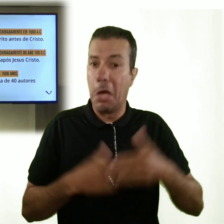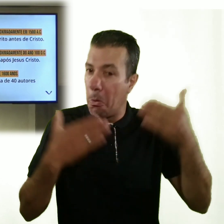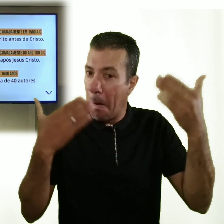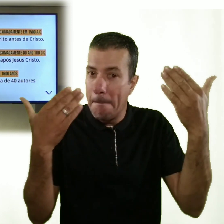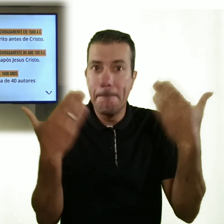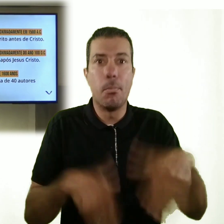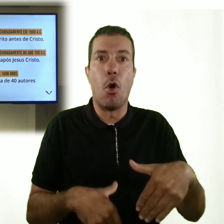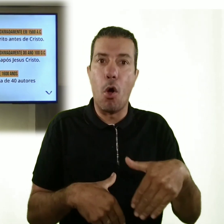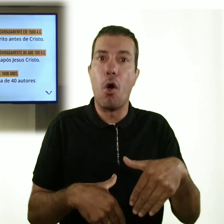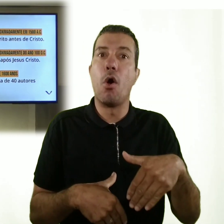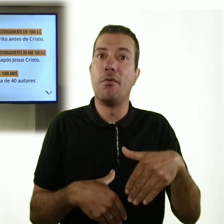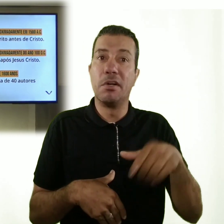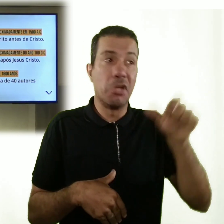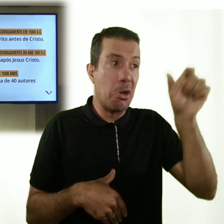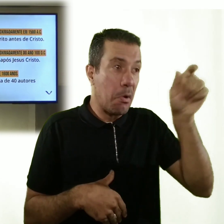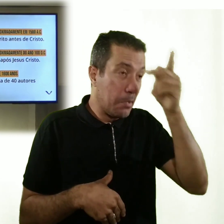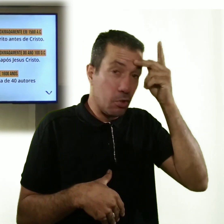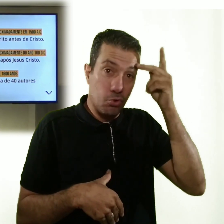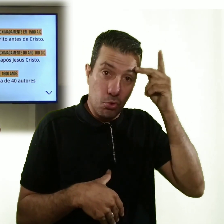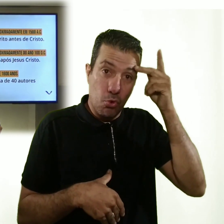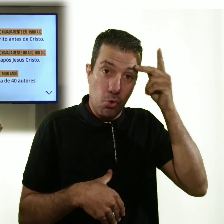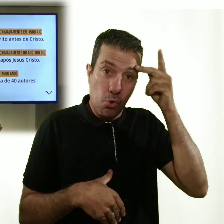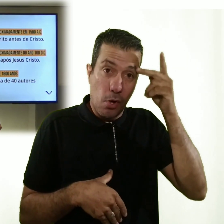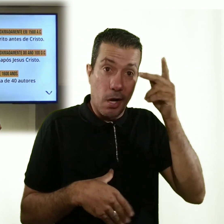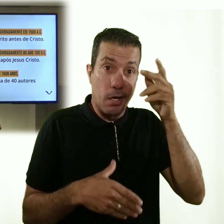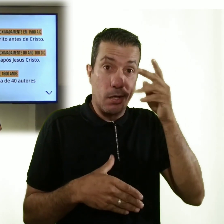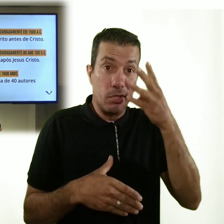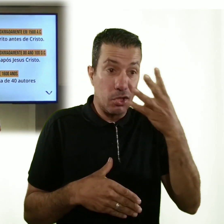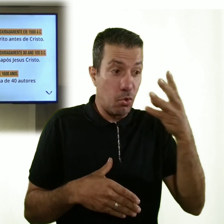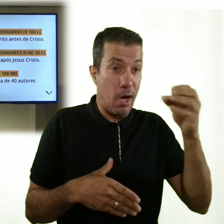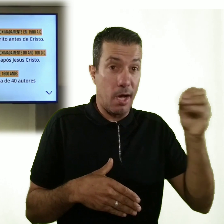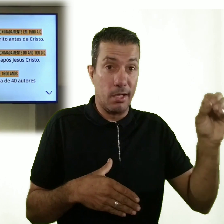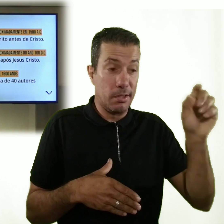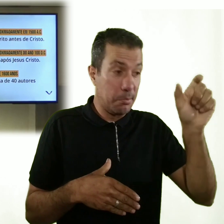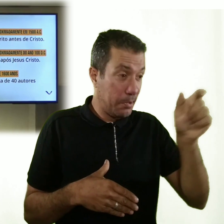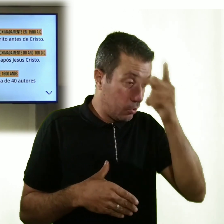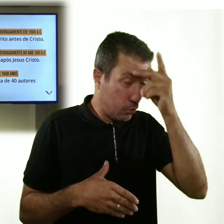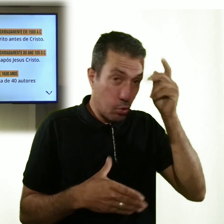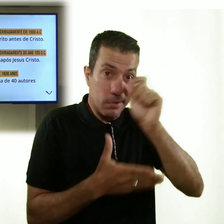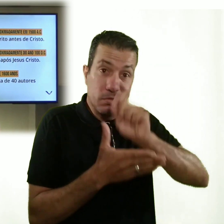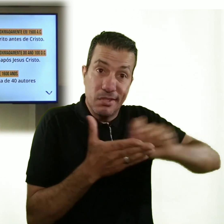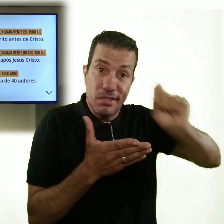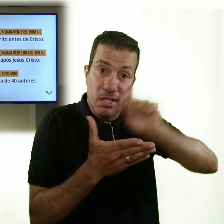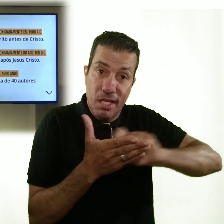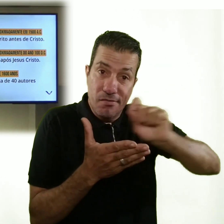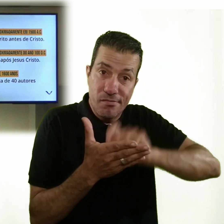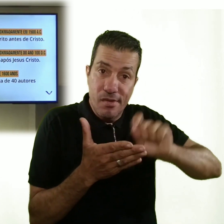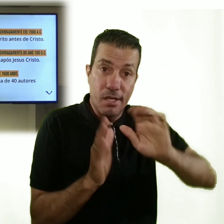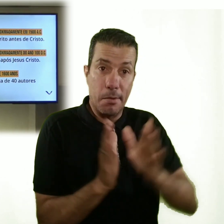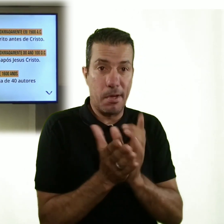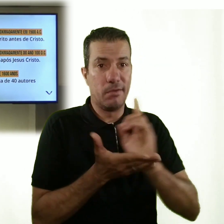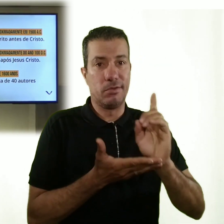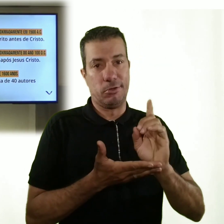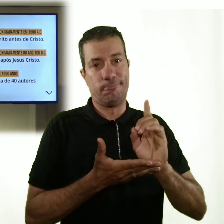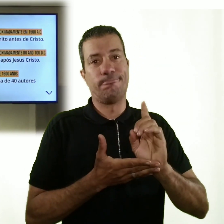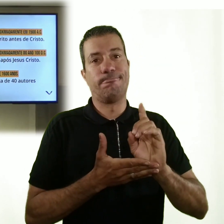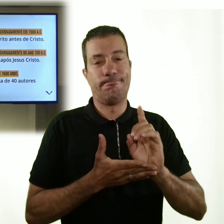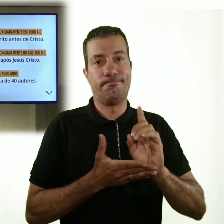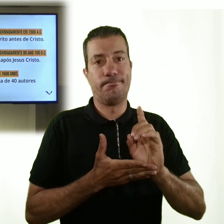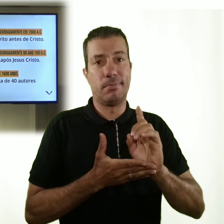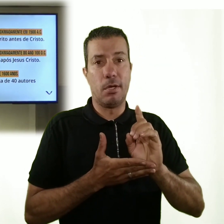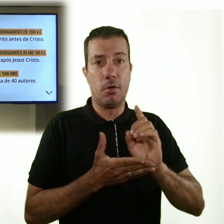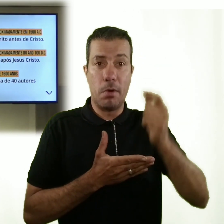há alguém por detrás desses 40 autores ditando o que deve ser escrito. Uma cabeça